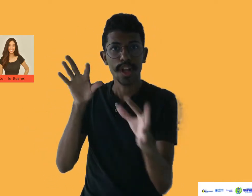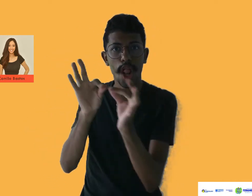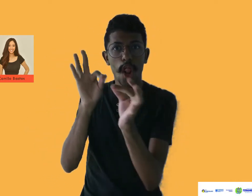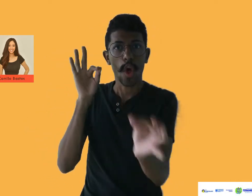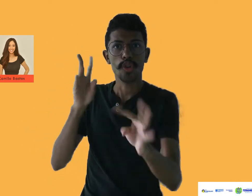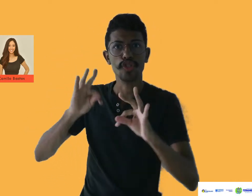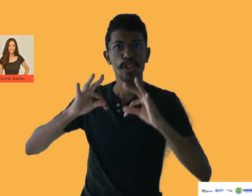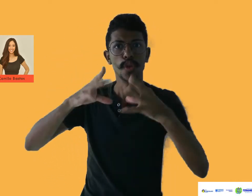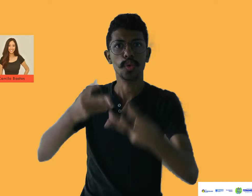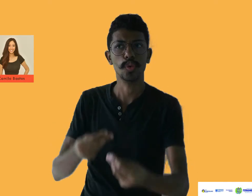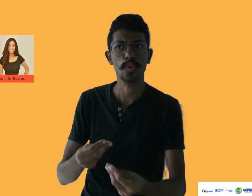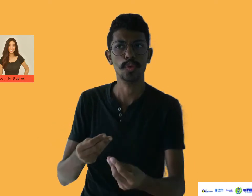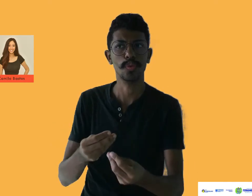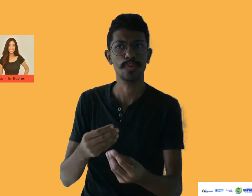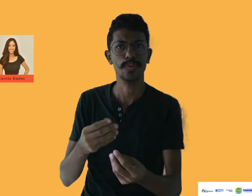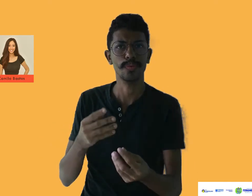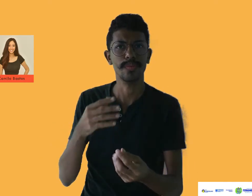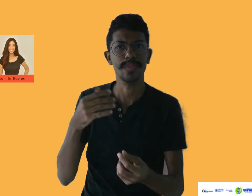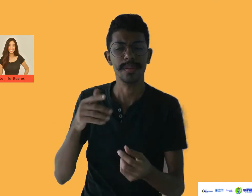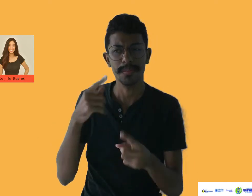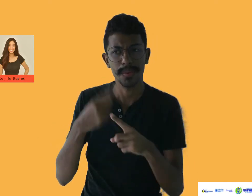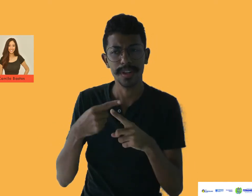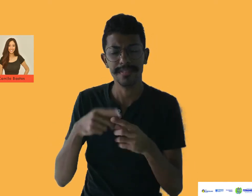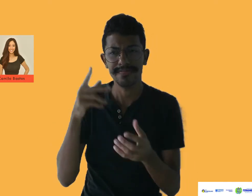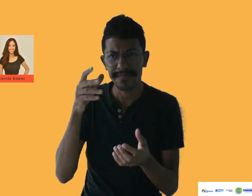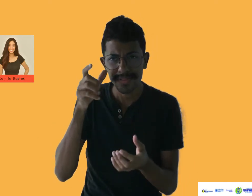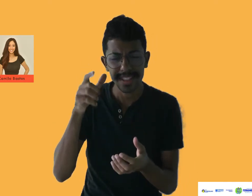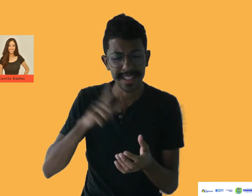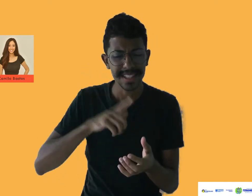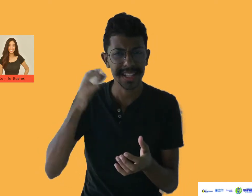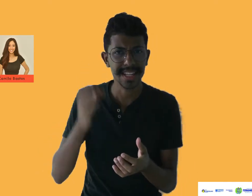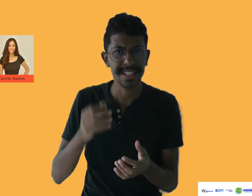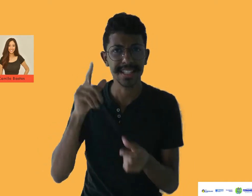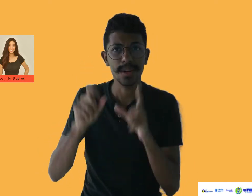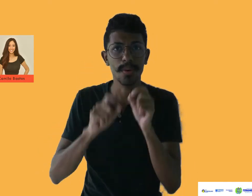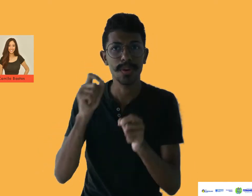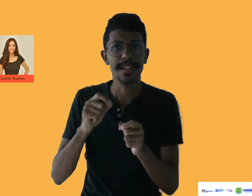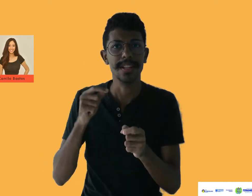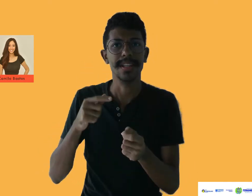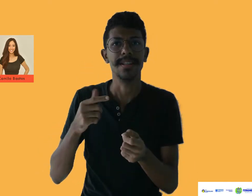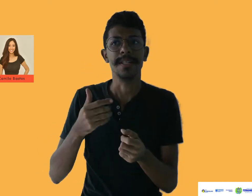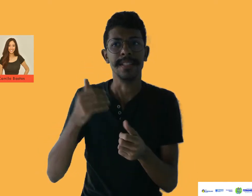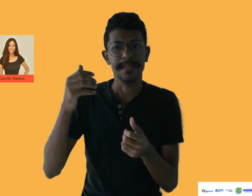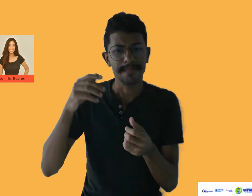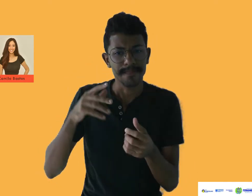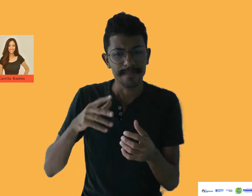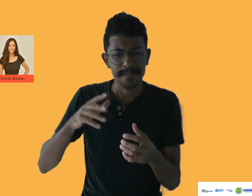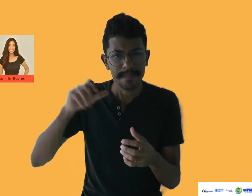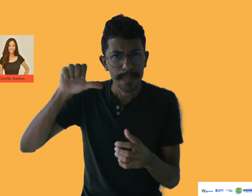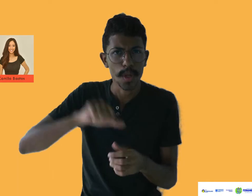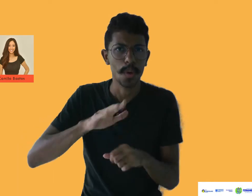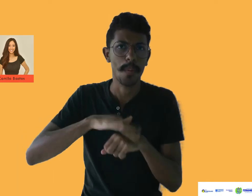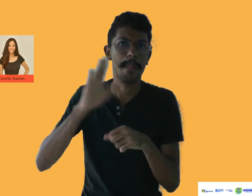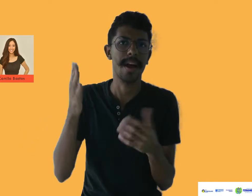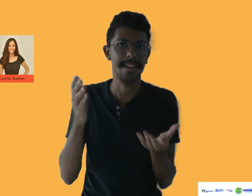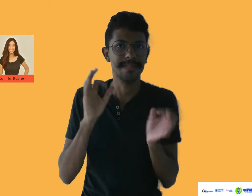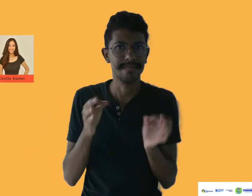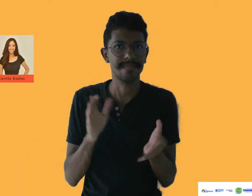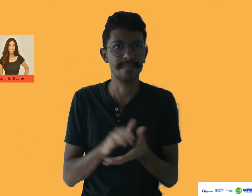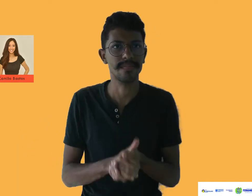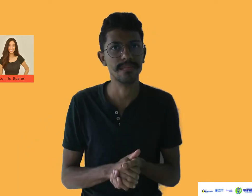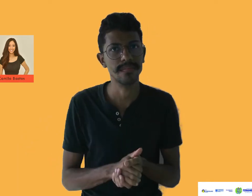dos palcos, das gravações, dos ensaios, da sala de aula, do público, com certeza intensificou, né, essa